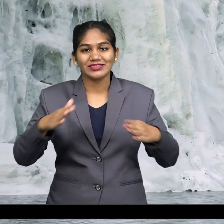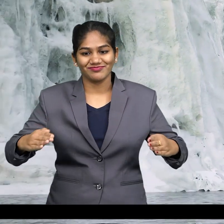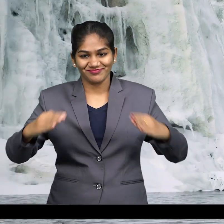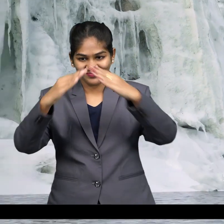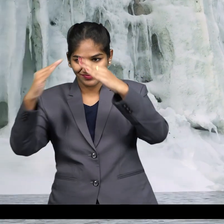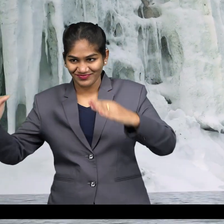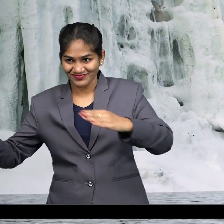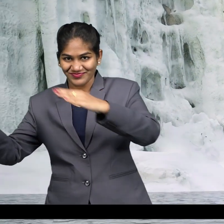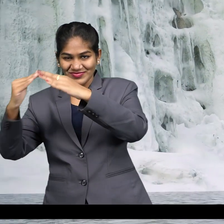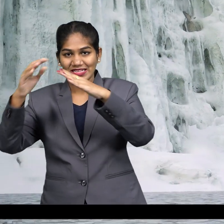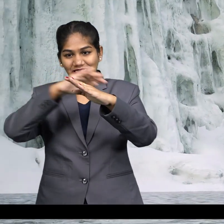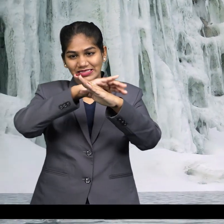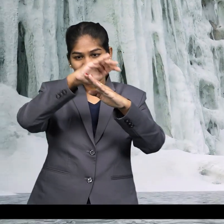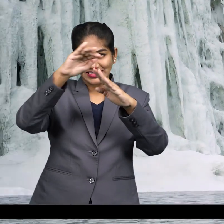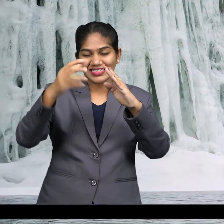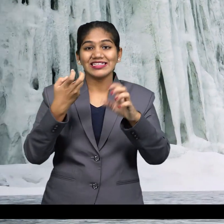புதிய நீர்